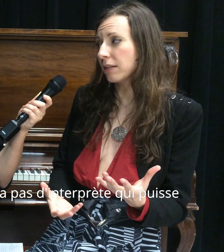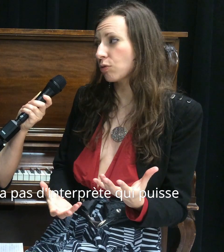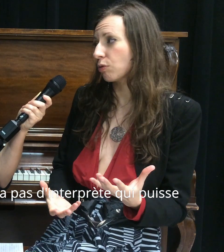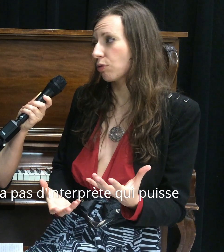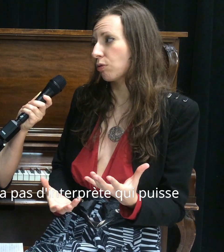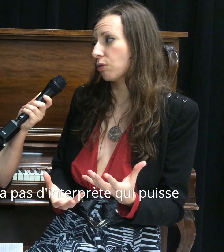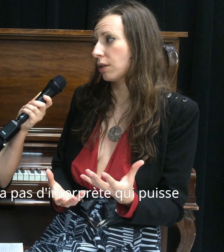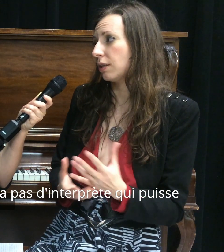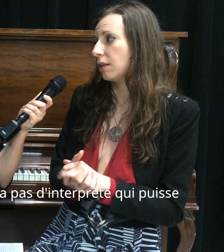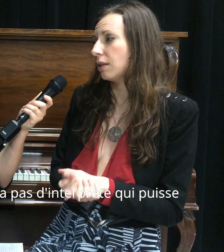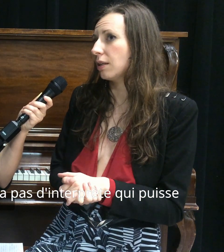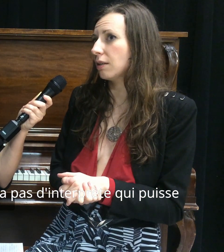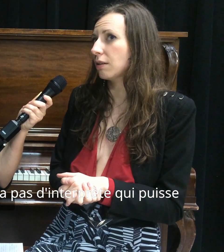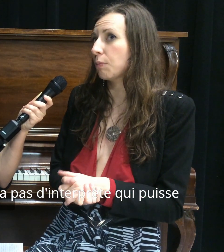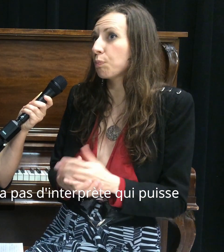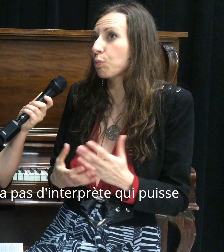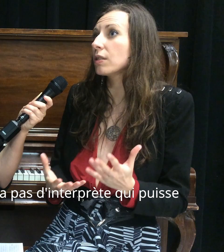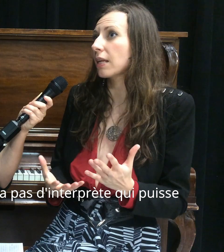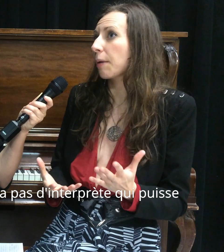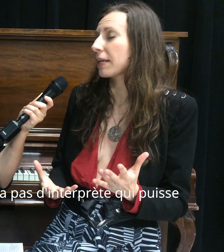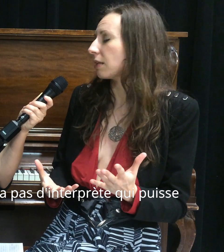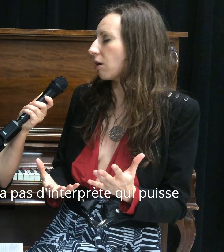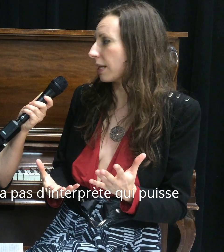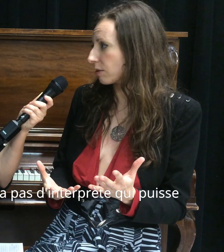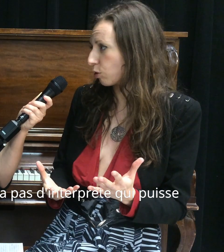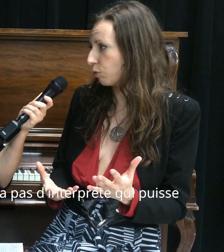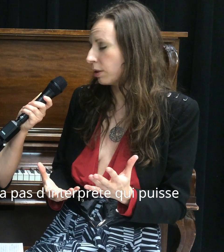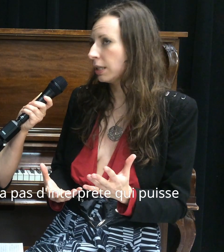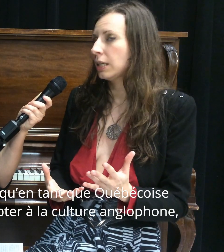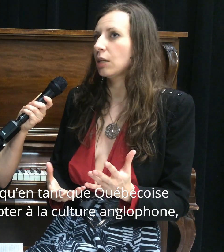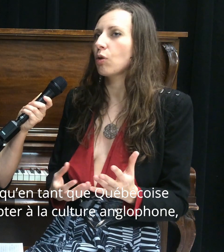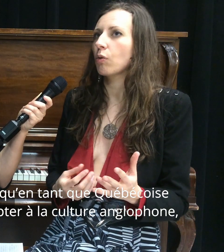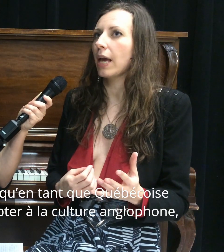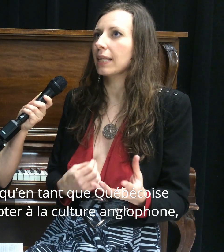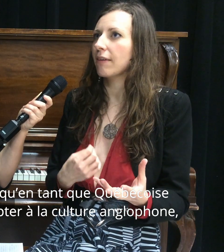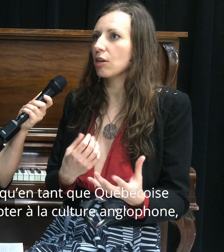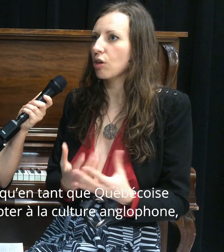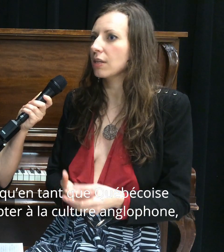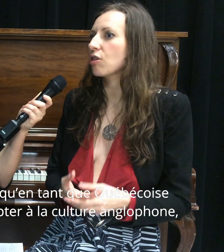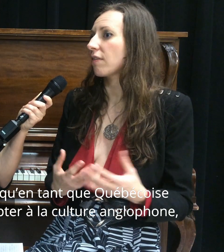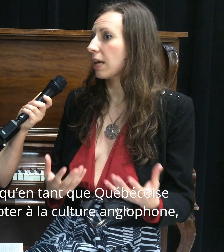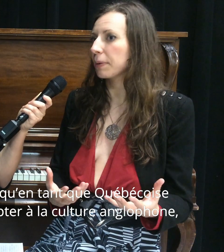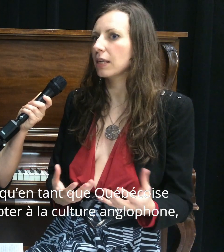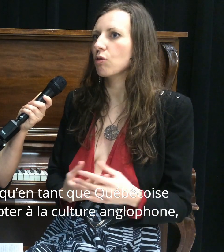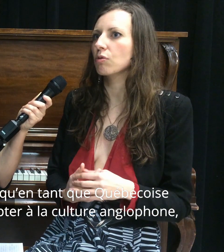d'interprète qui puisse interpréter en LSQ. Donc, à travers Chantal, j'avais appris